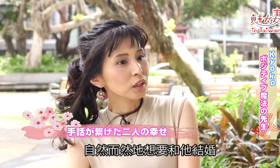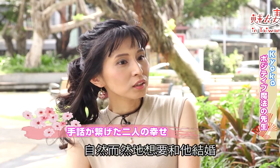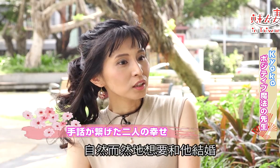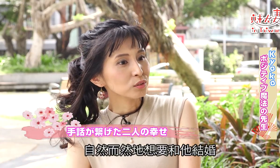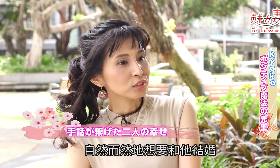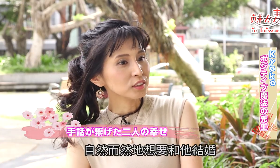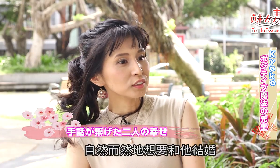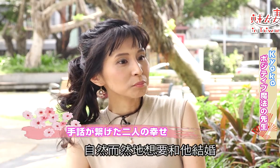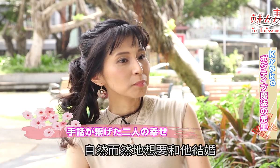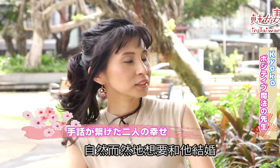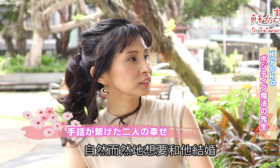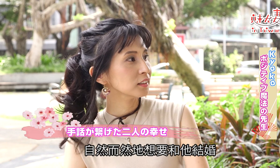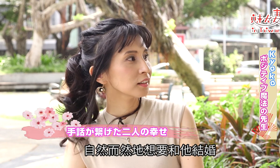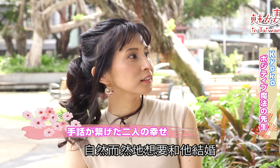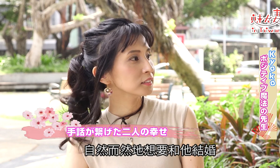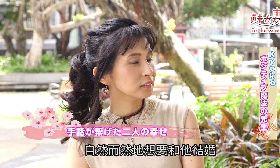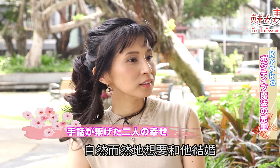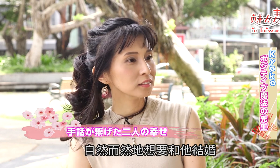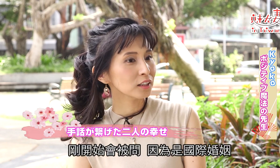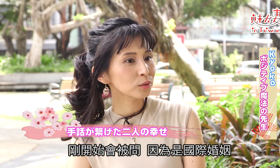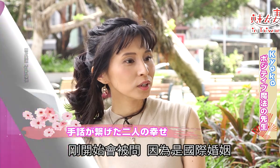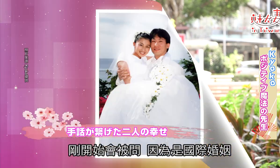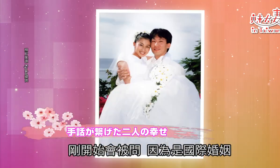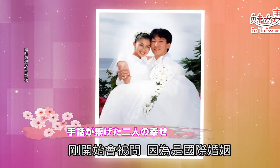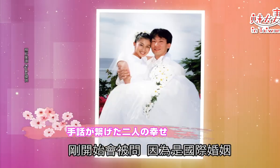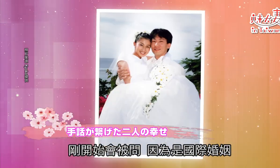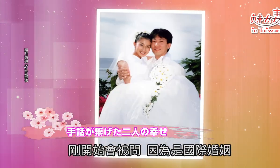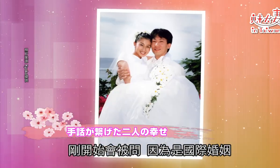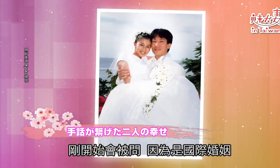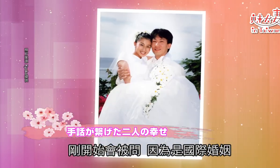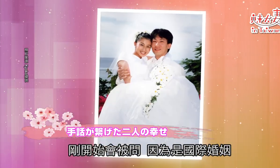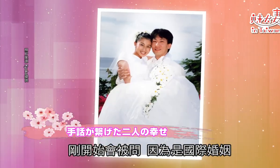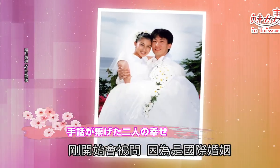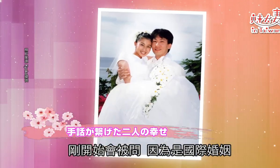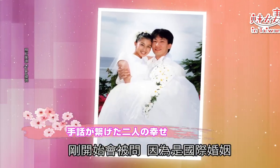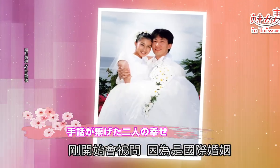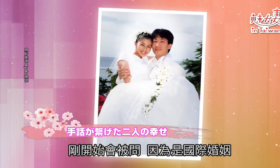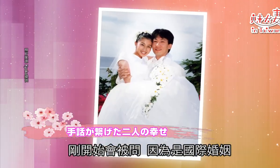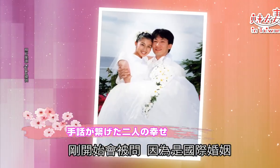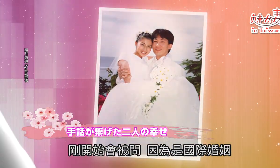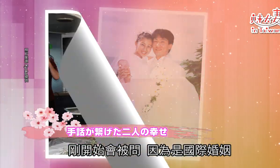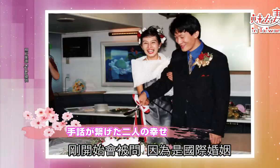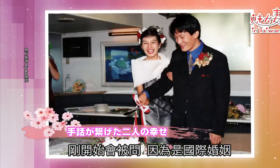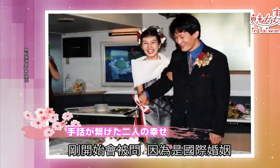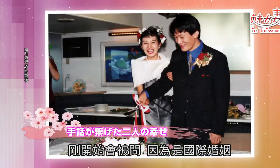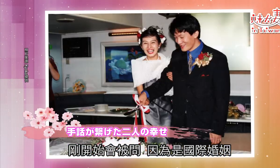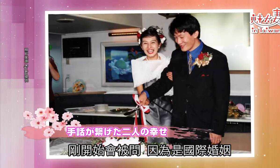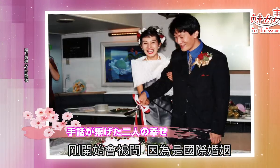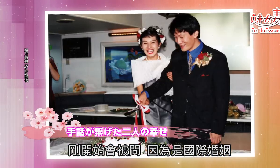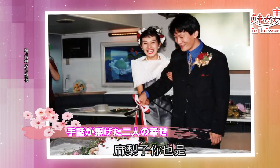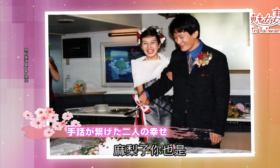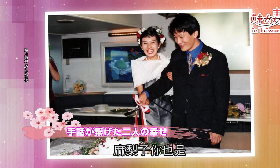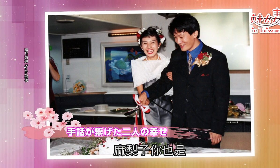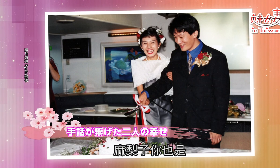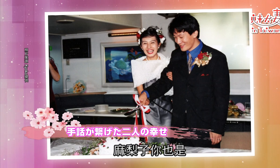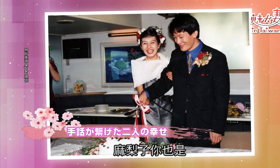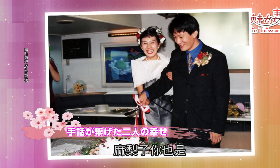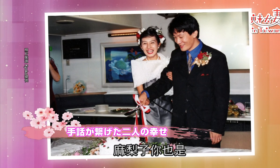なっていうふうに、まあ、まあ自然な感じ で、うん、で幸いあのよく聞かれるのが国際結婚じゃないですか、はい、マリコさんもそうだけ